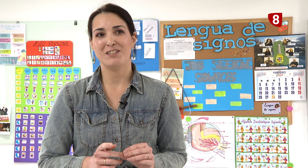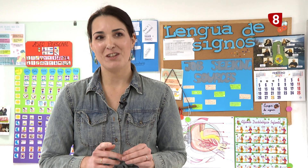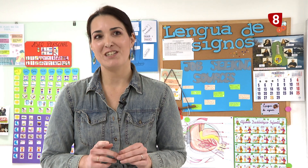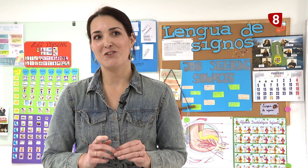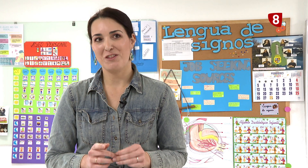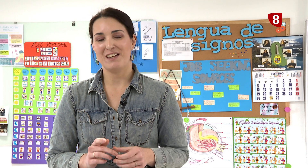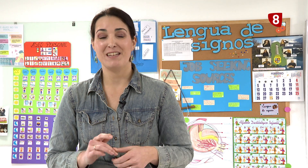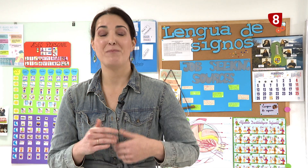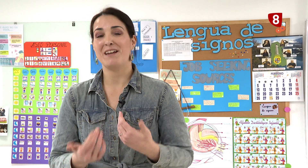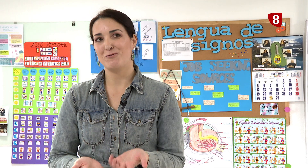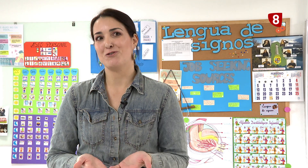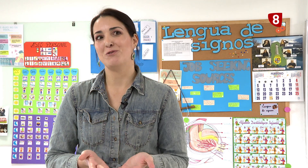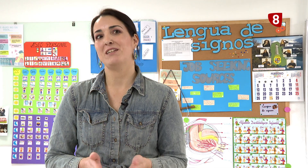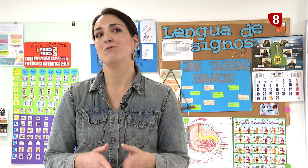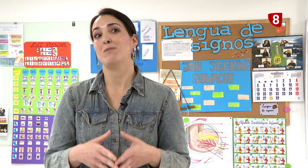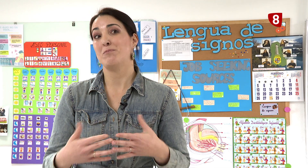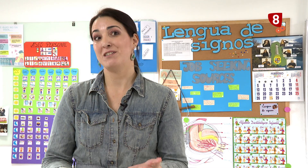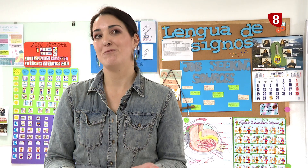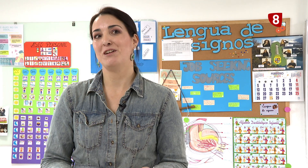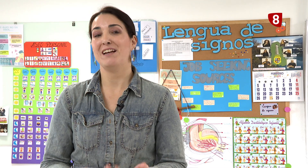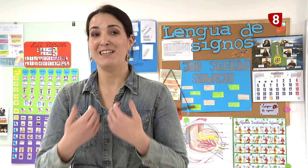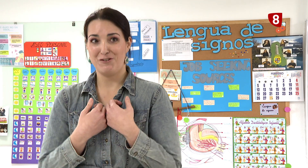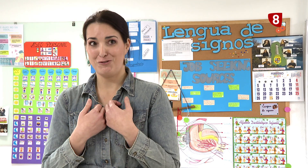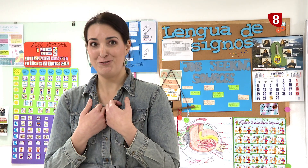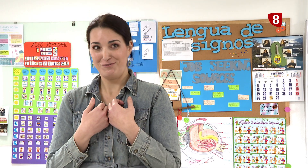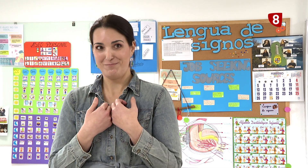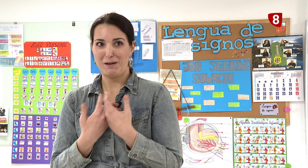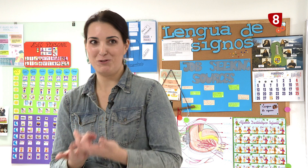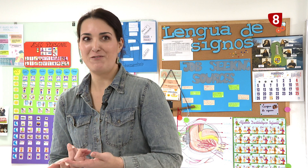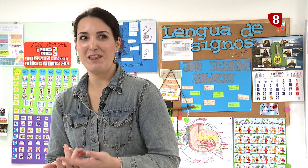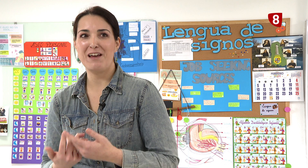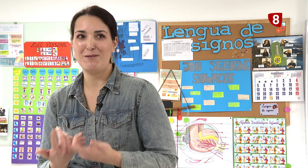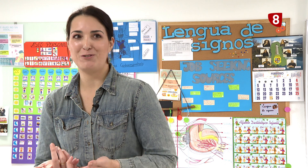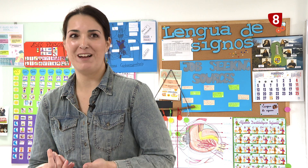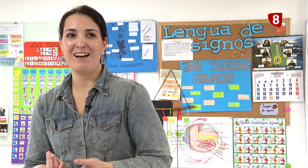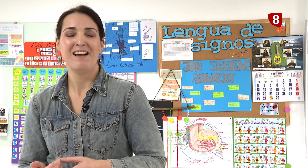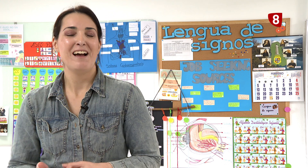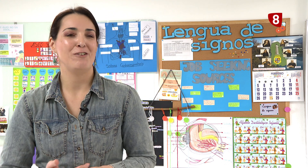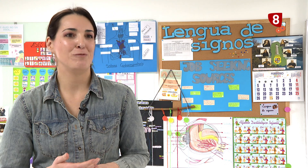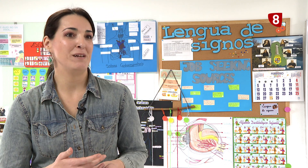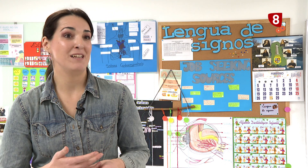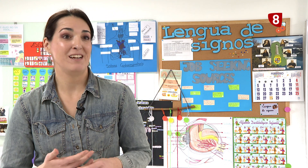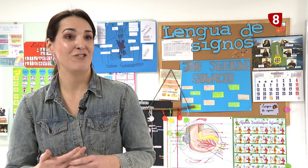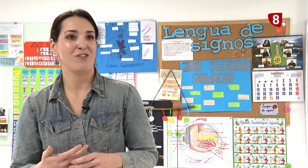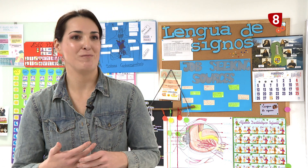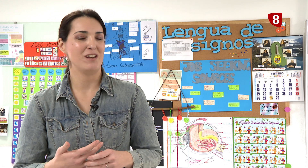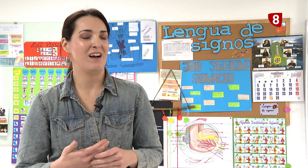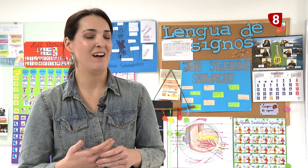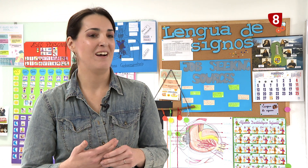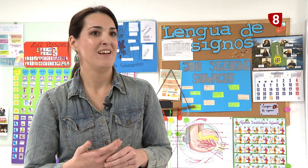sordas y sordociegas tienen más recursos comunicativos para poderse comunicar que si nosotros vamos a Francia o vamos a otro país en el que no conocemos